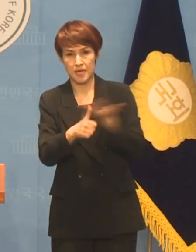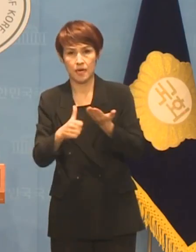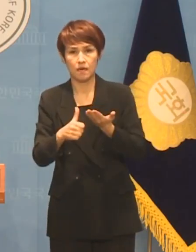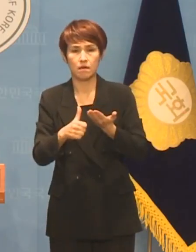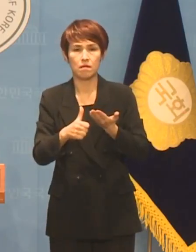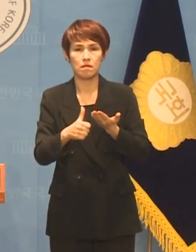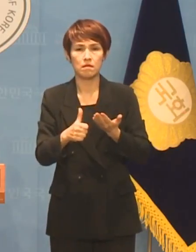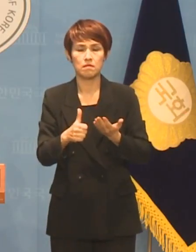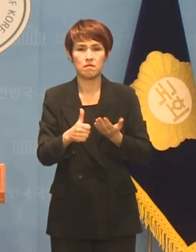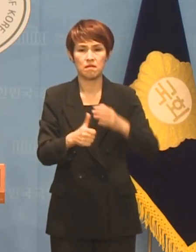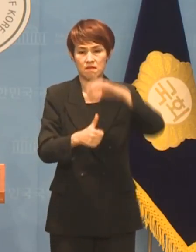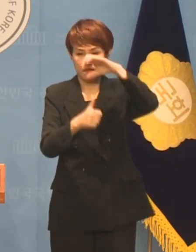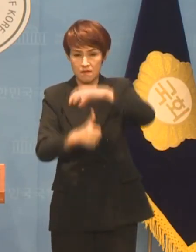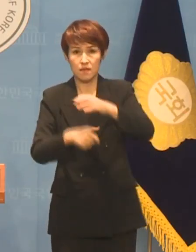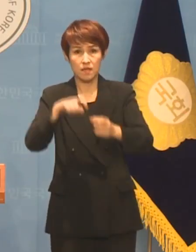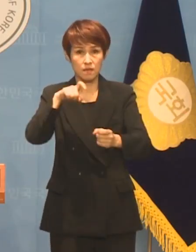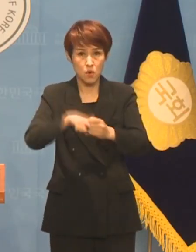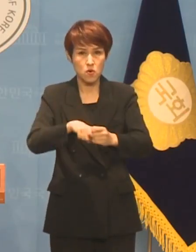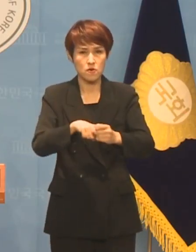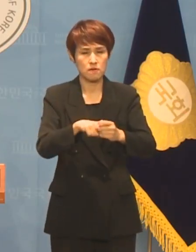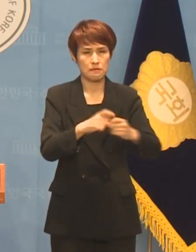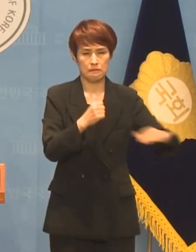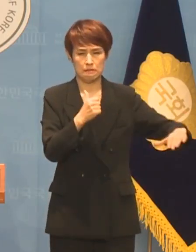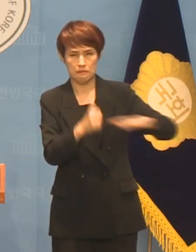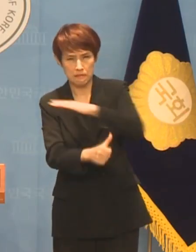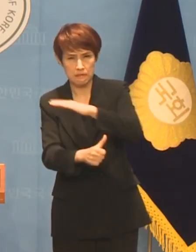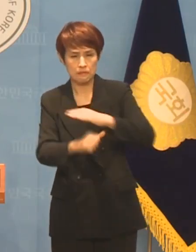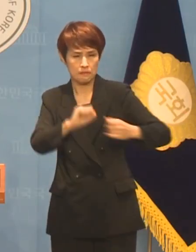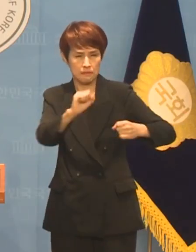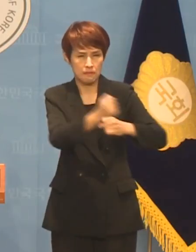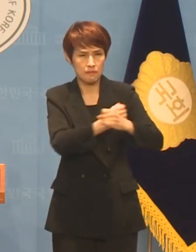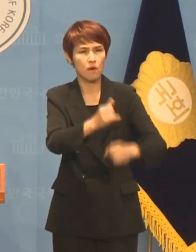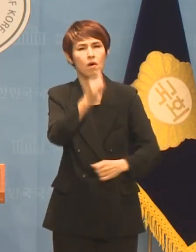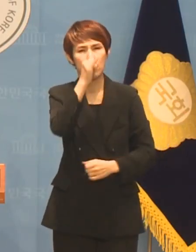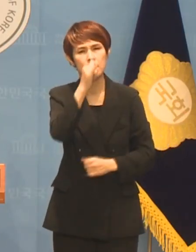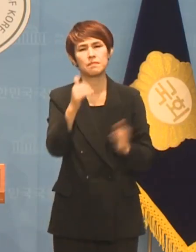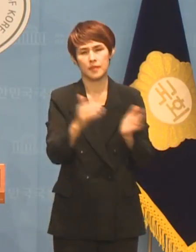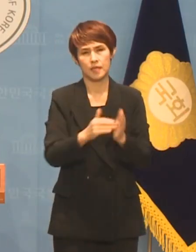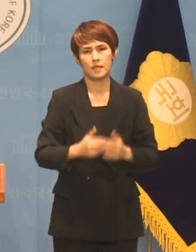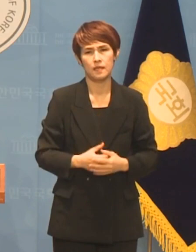보내기 위해 온갖 탄압과 공작이 자행되었습니다.